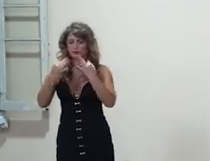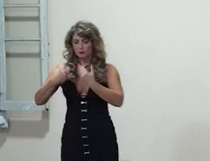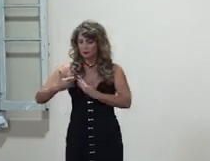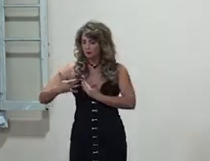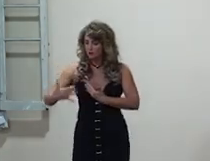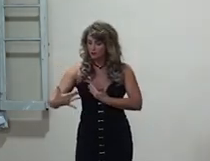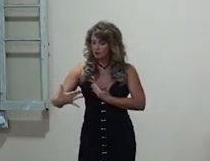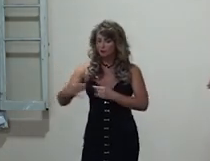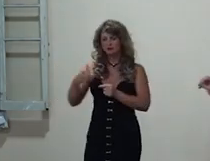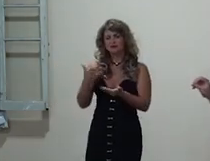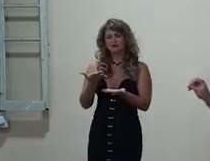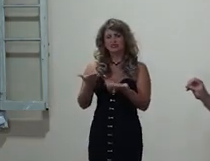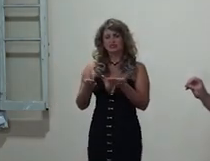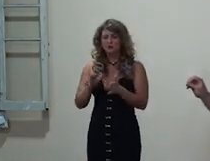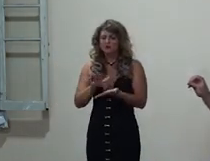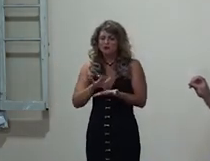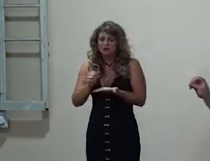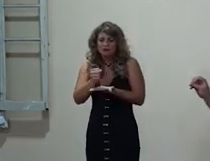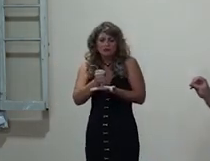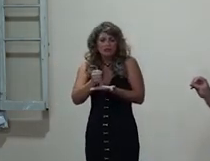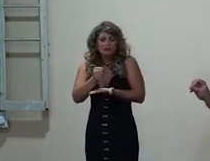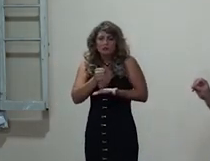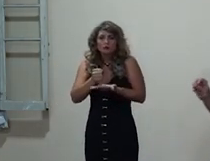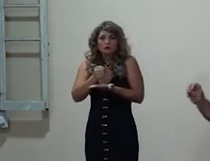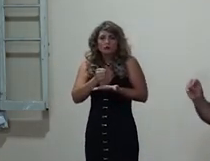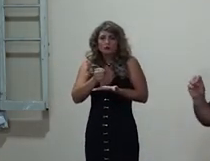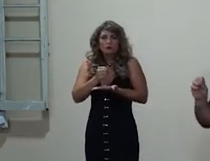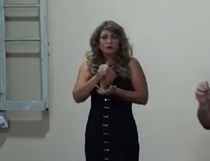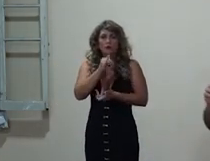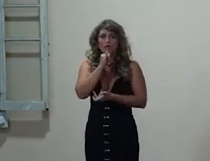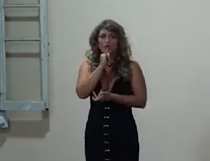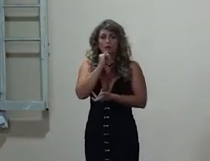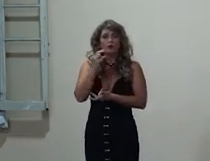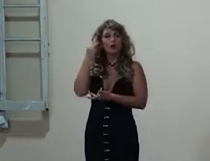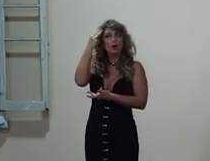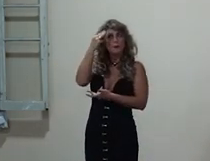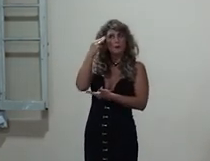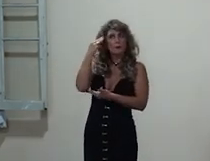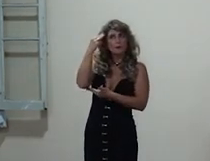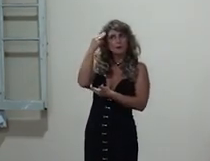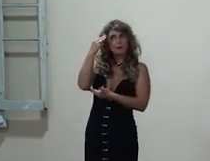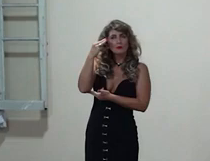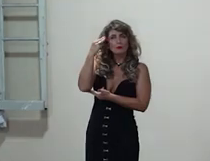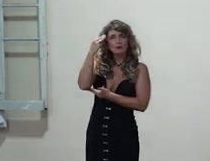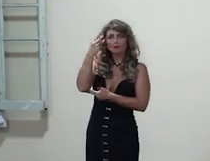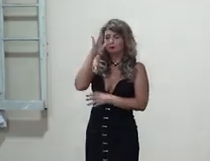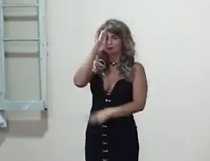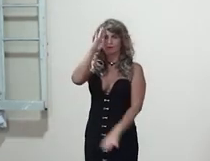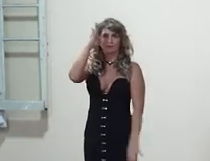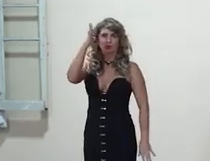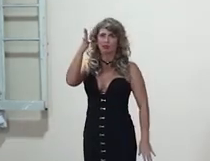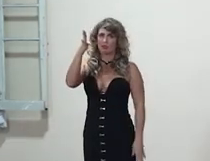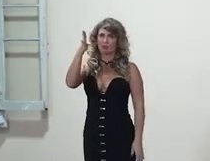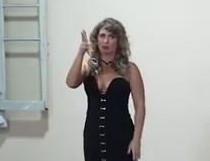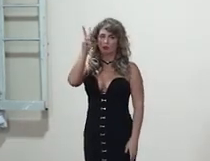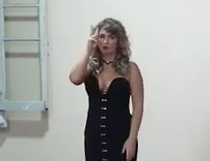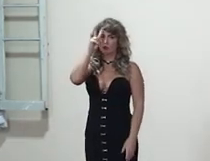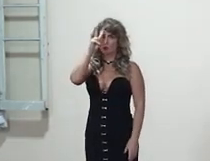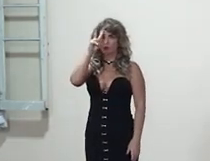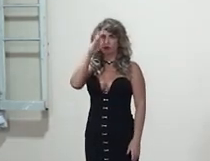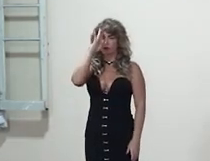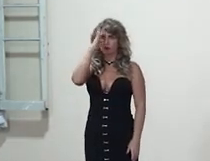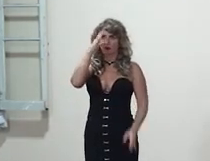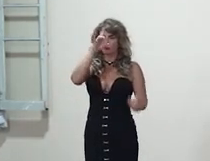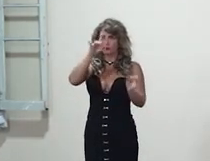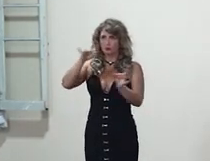análise rasa de tudo isso, é que a memória não tem sido prioridade. Vamos